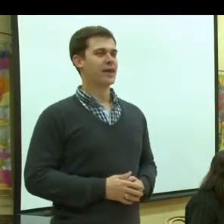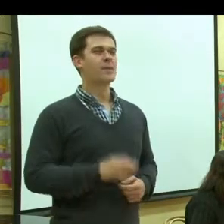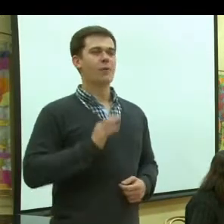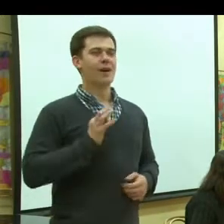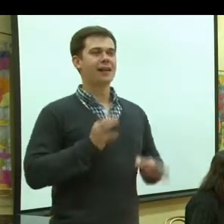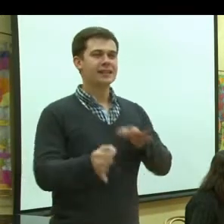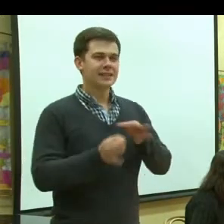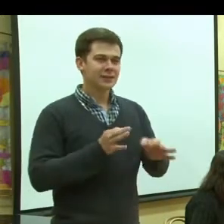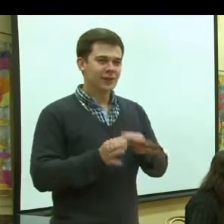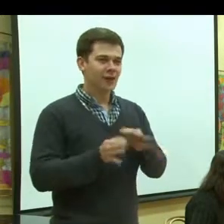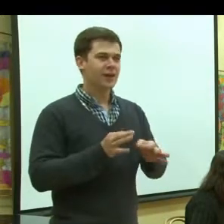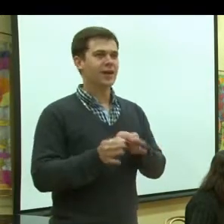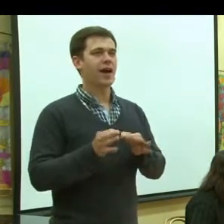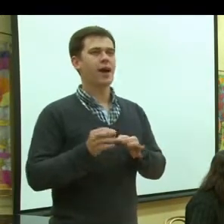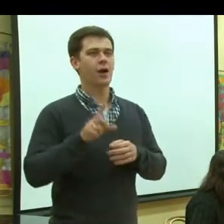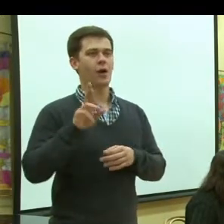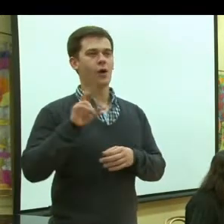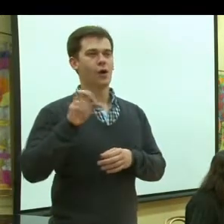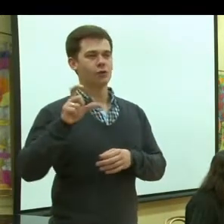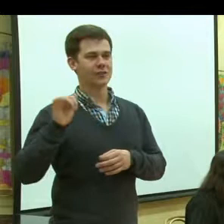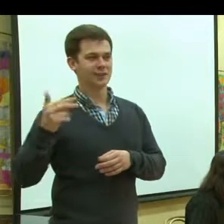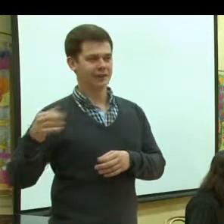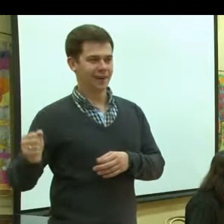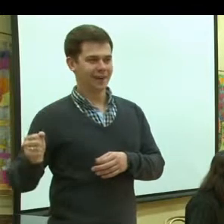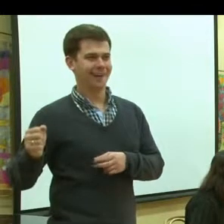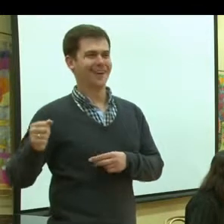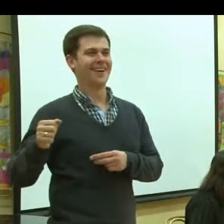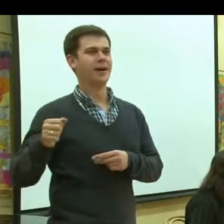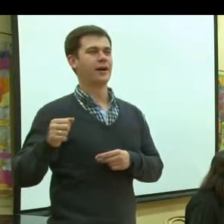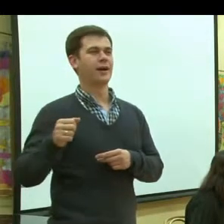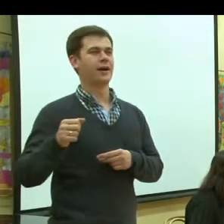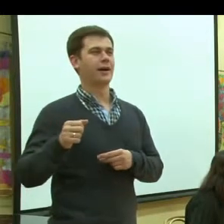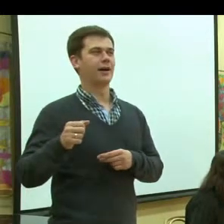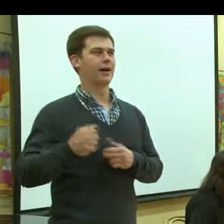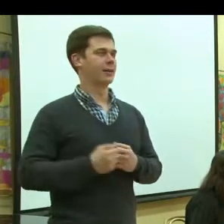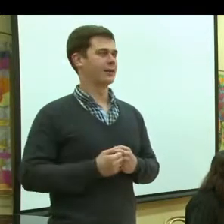moja rodzina, moja etapa de niño.